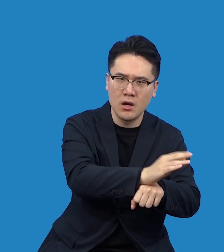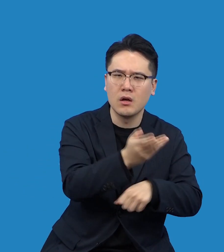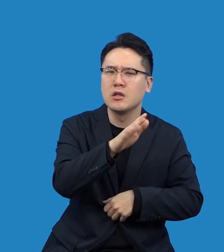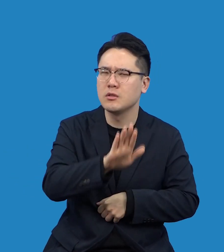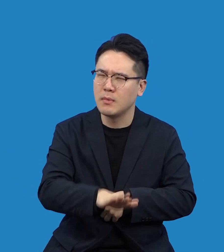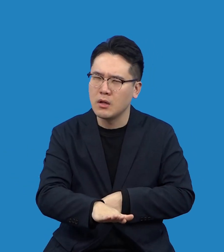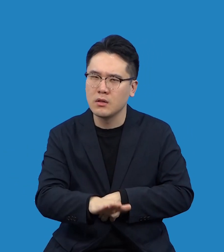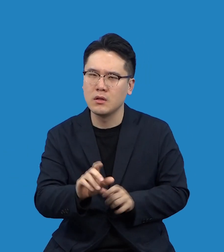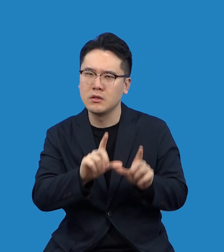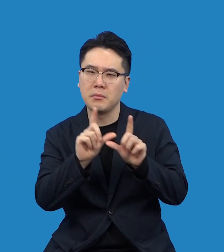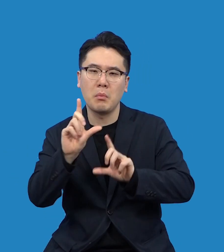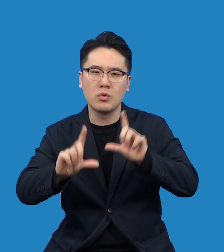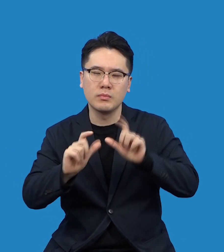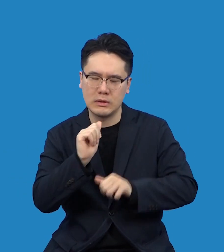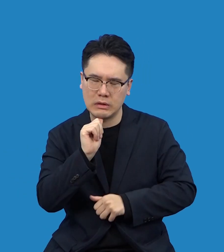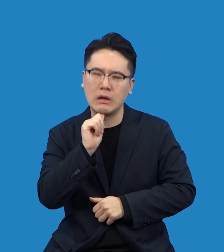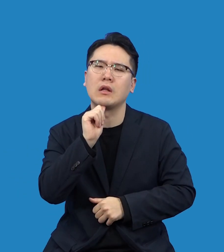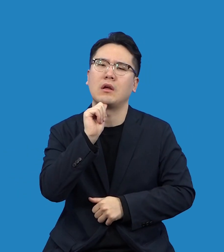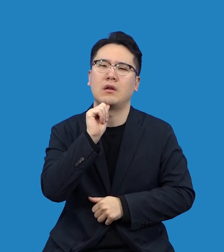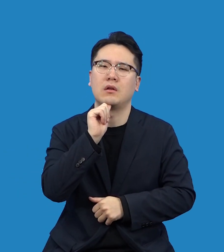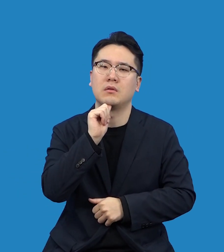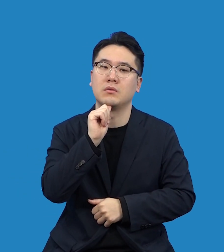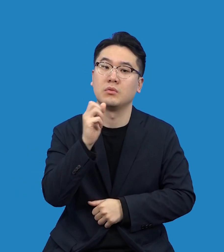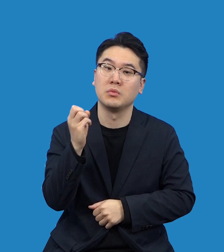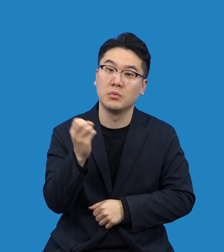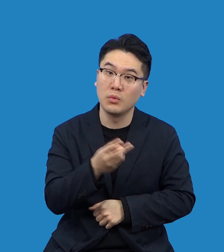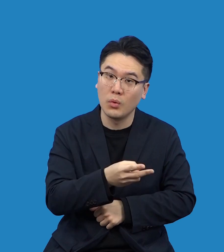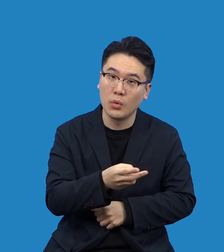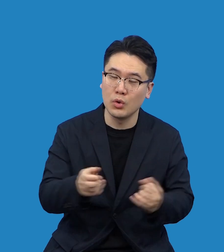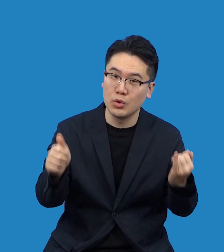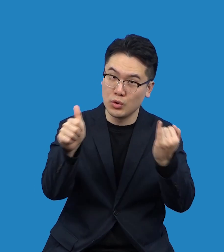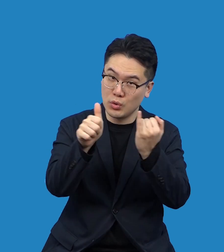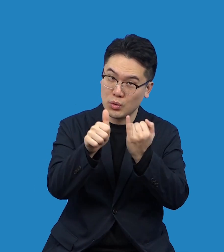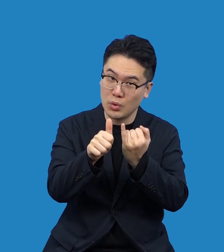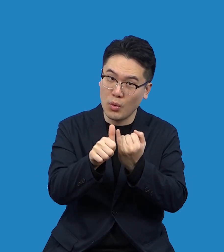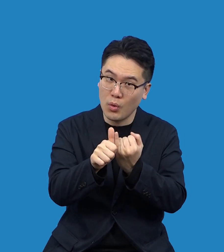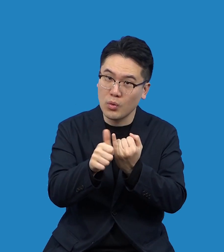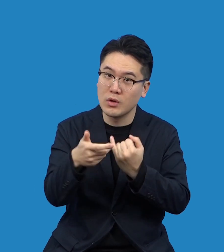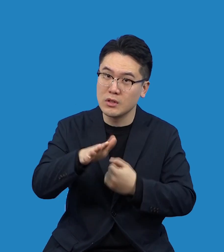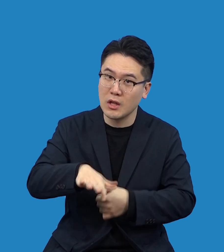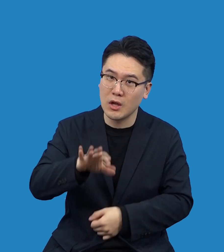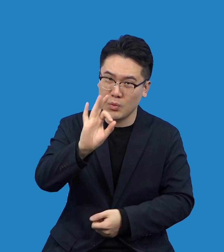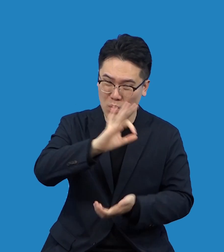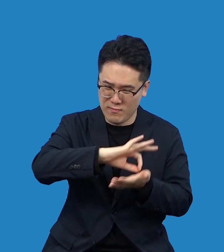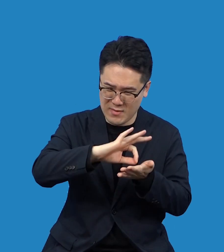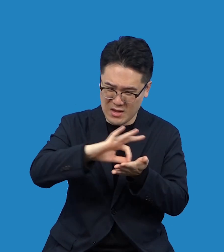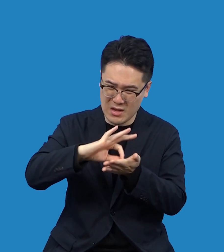결혼을 하긴 했는데 과도한 결혼 비용 때문에 웨딩푸어의 삶을 삽니다.